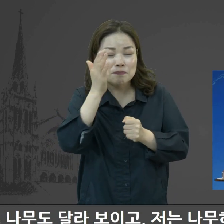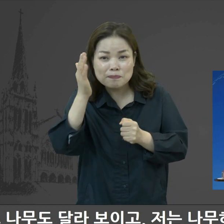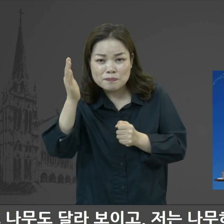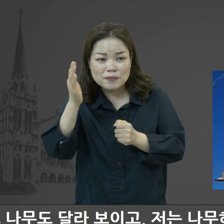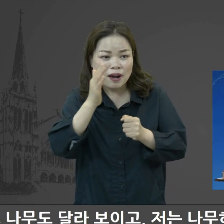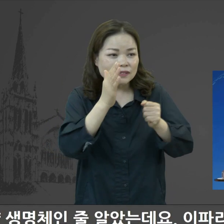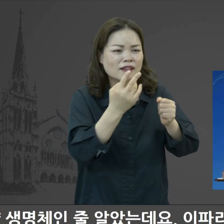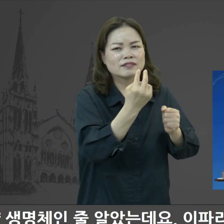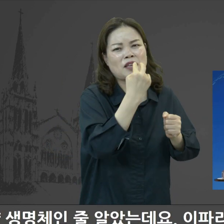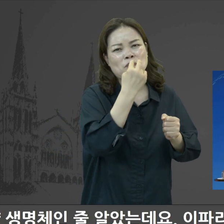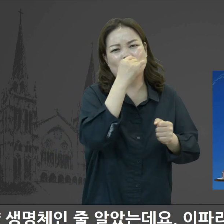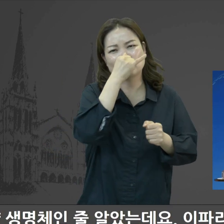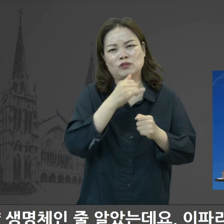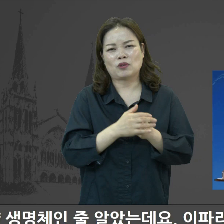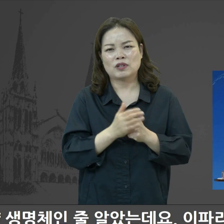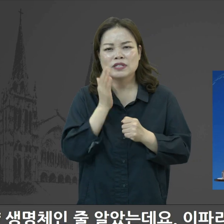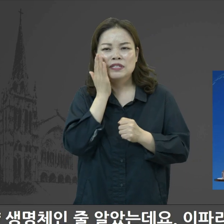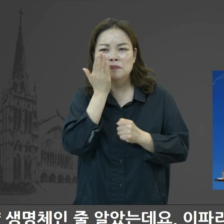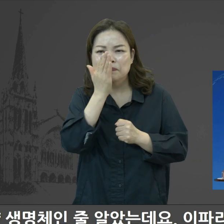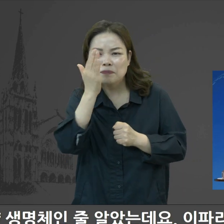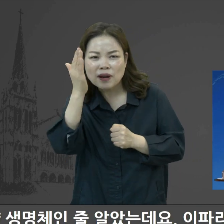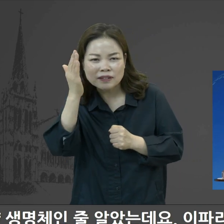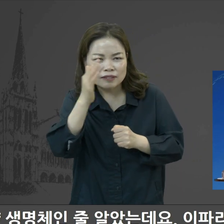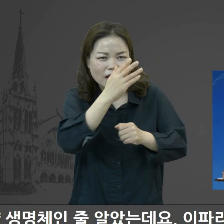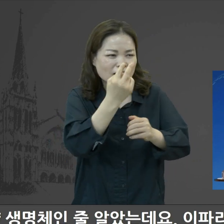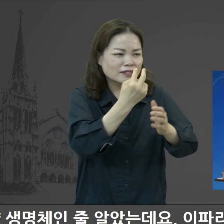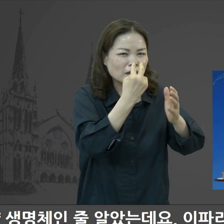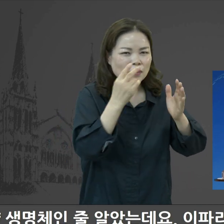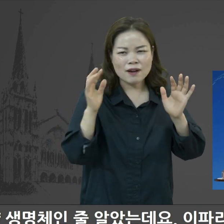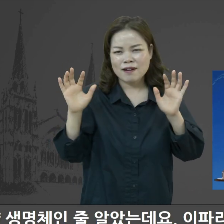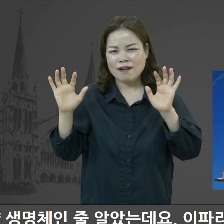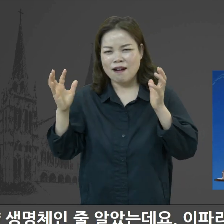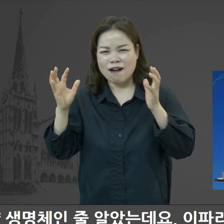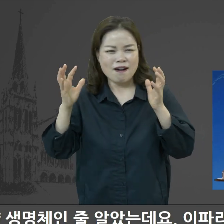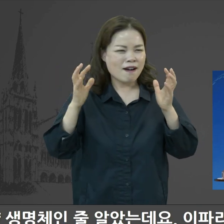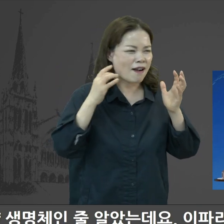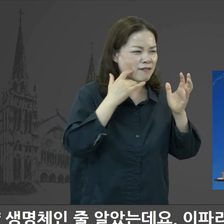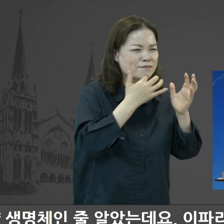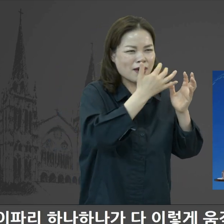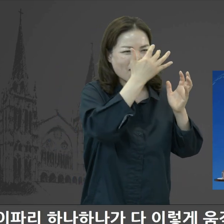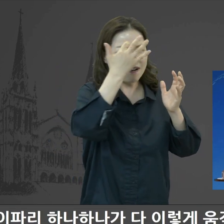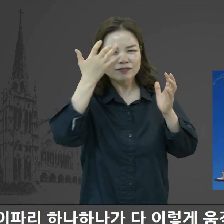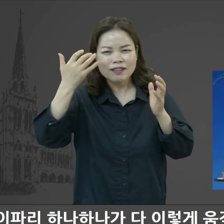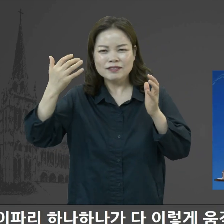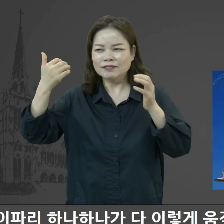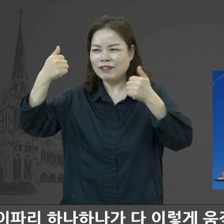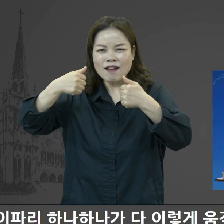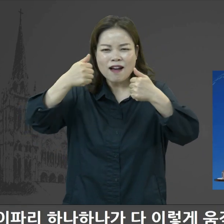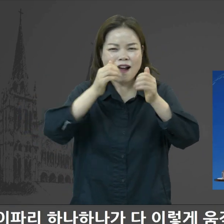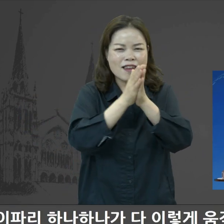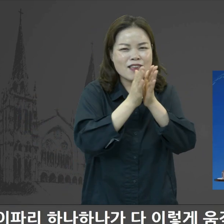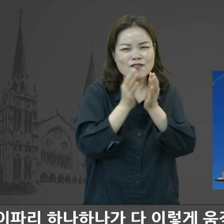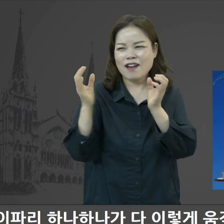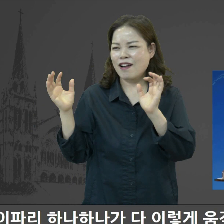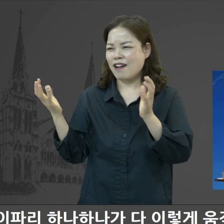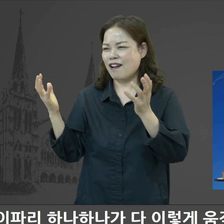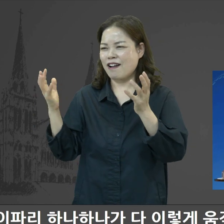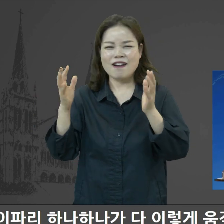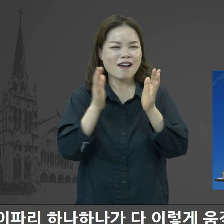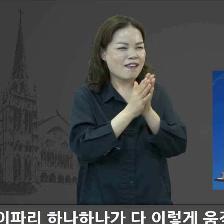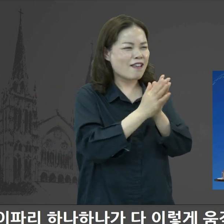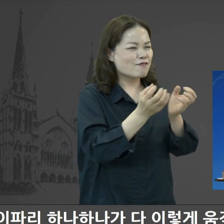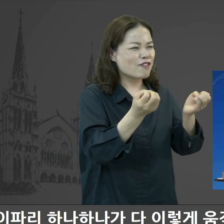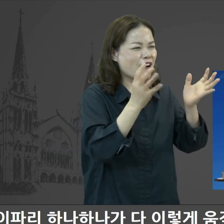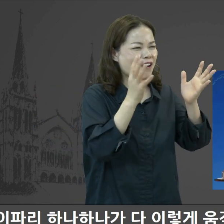다 생명이 있어요. 이파리 하나하나가 다 이렇게 움직이면서 저한테 인사를 하는 것 같아요. 할렐루야 그러면서요,